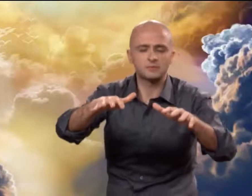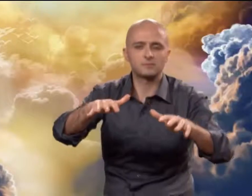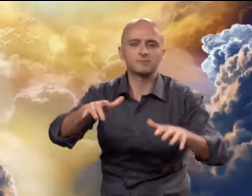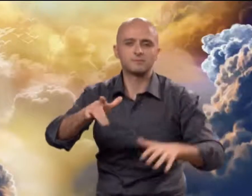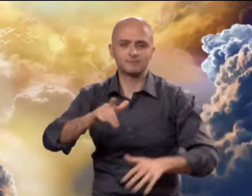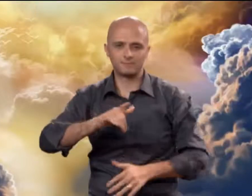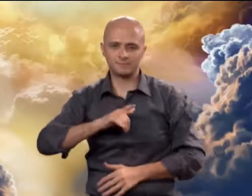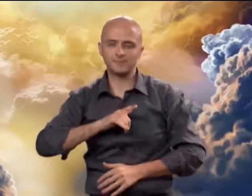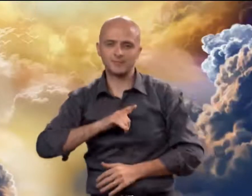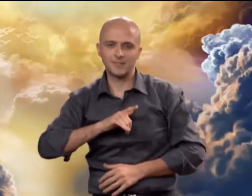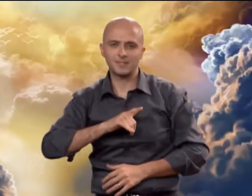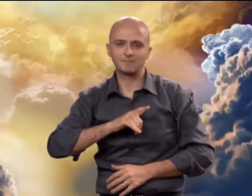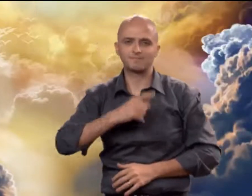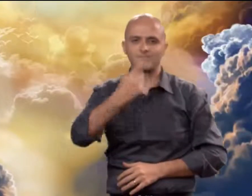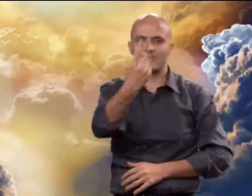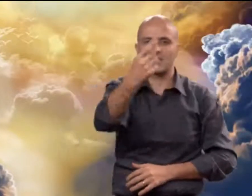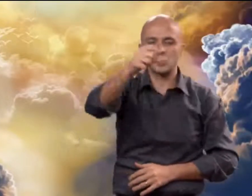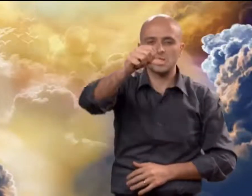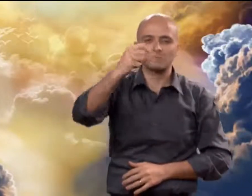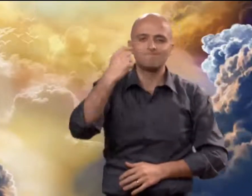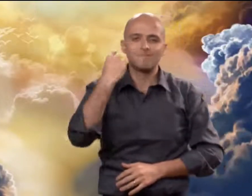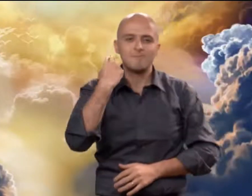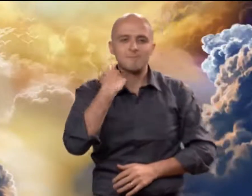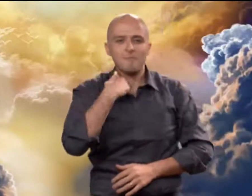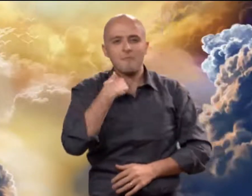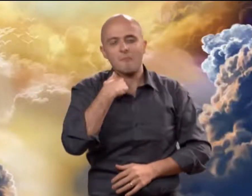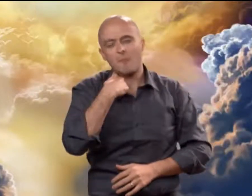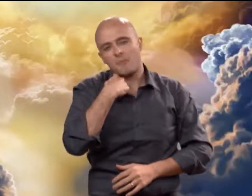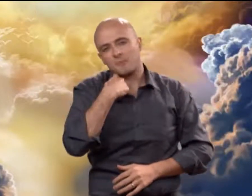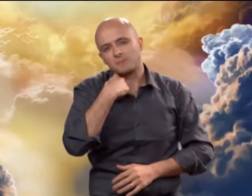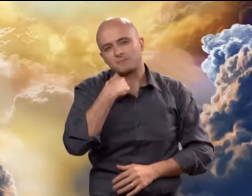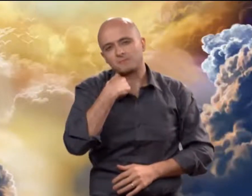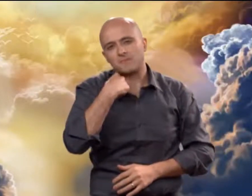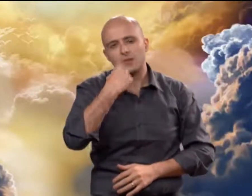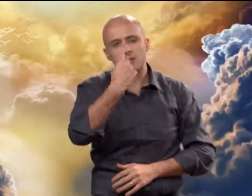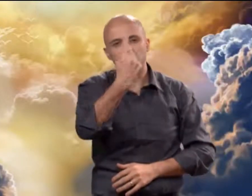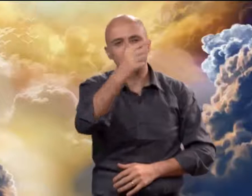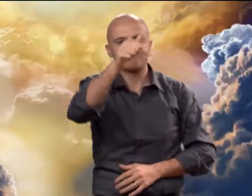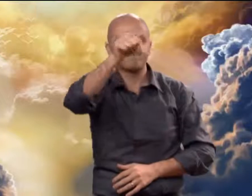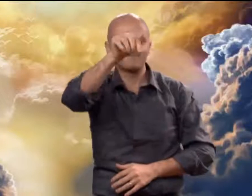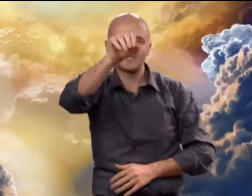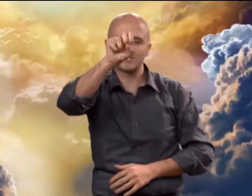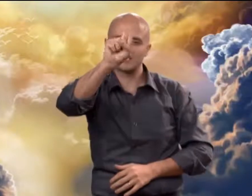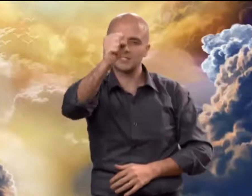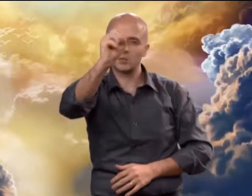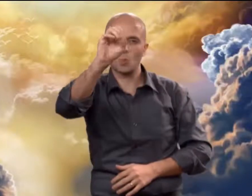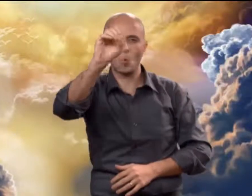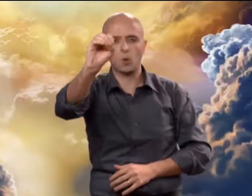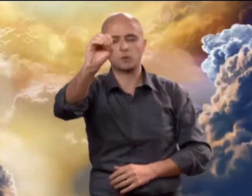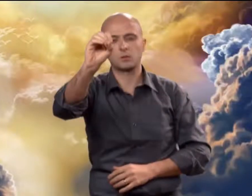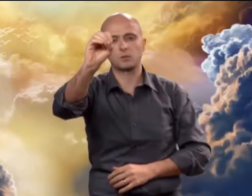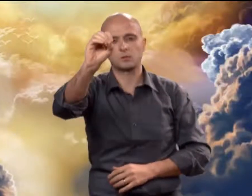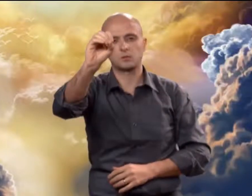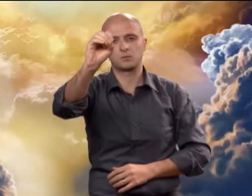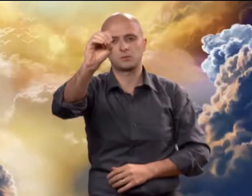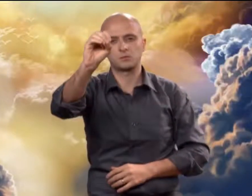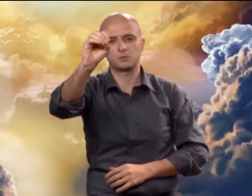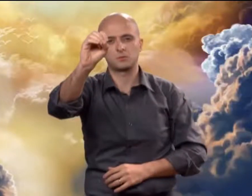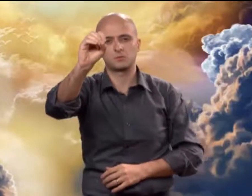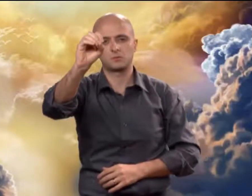e corações. Muitos diriam que um furacão estivesse prestes a precipitar-se sobre o país ou que fosse o dia do fim de todas